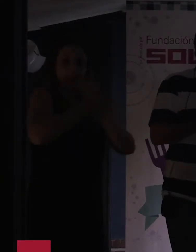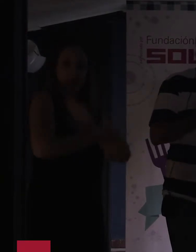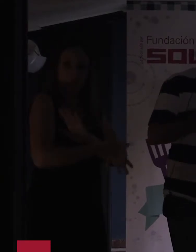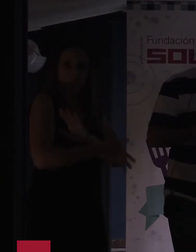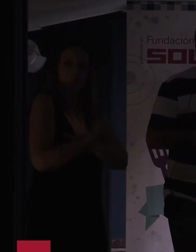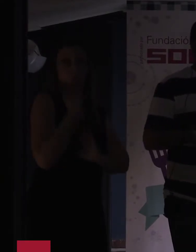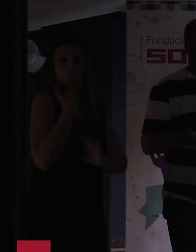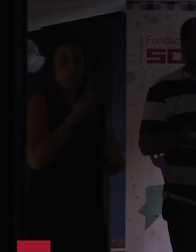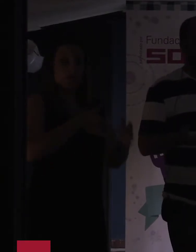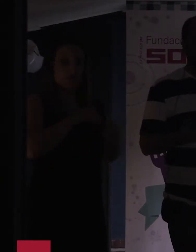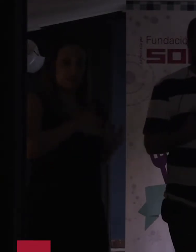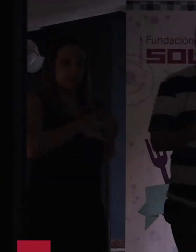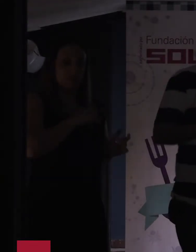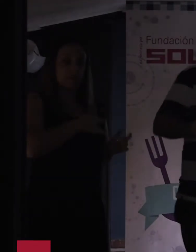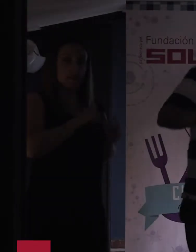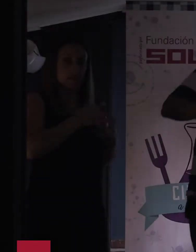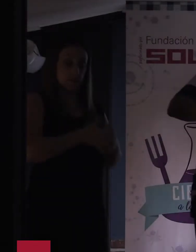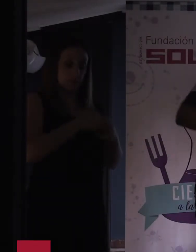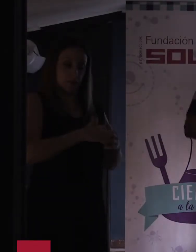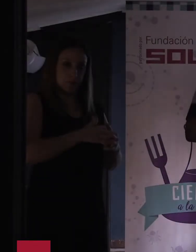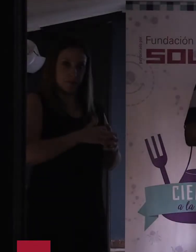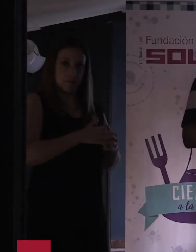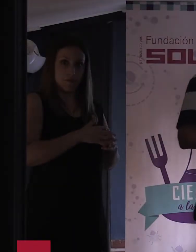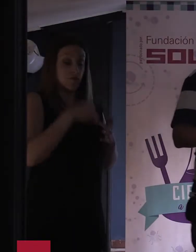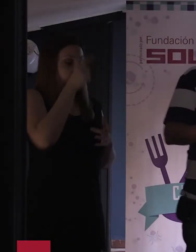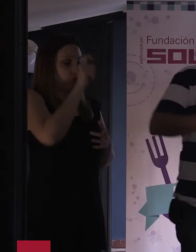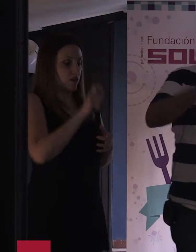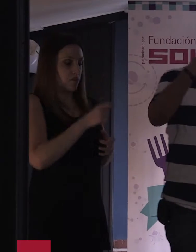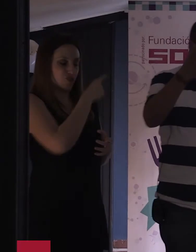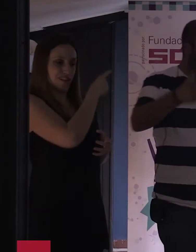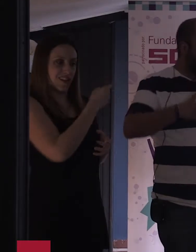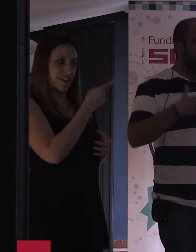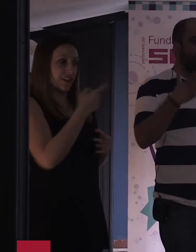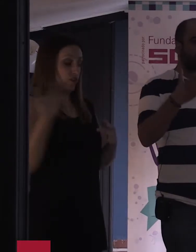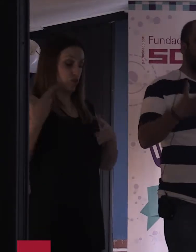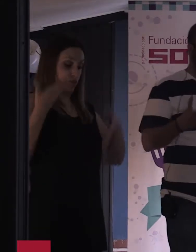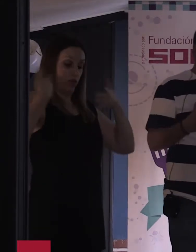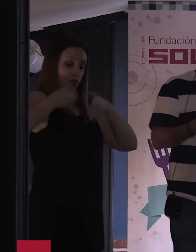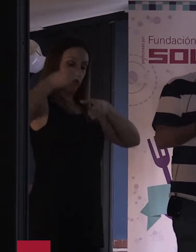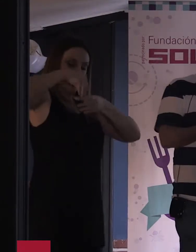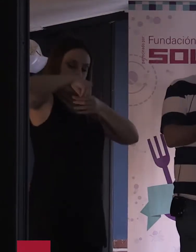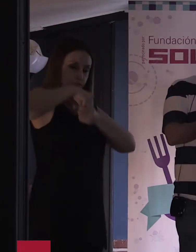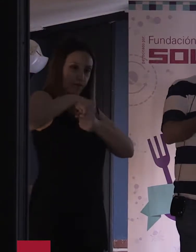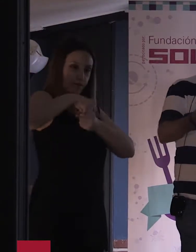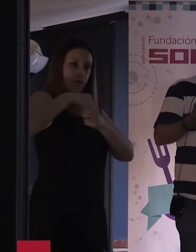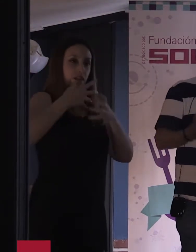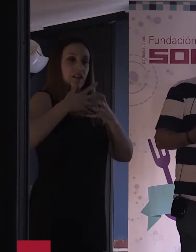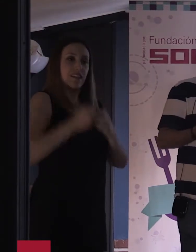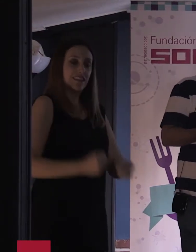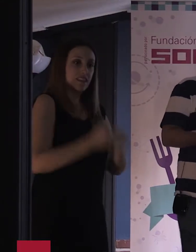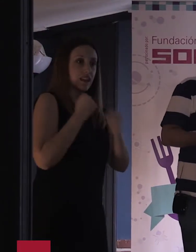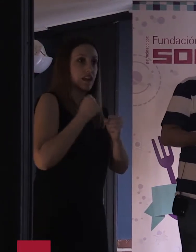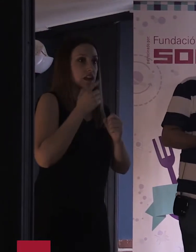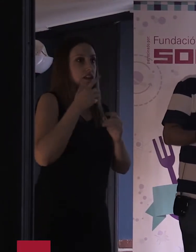que sea como un marcapasos. Una persona se implanta esto dentro del cuerpo, se recarga, ya veremos cómo, pero puede hacer una vida